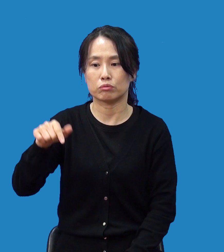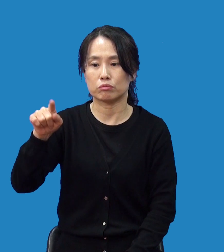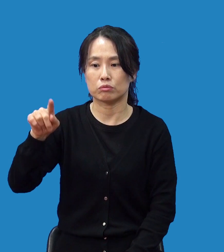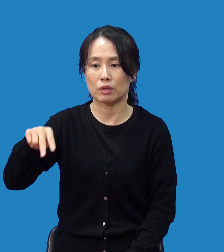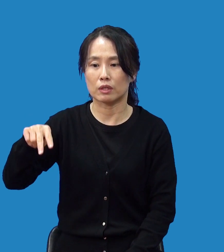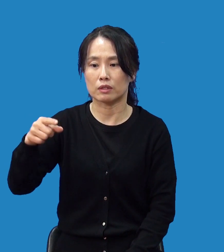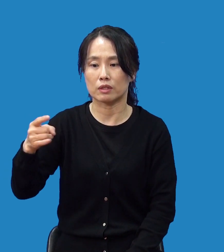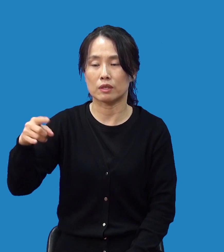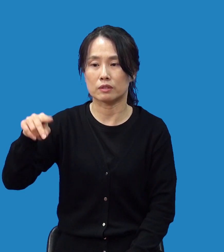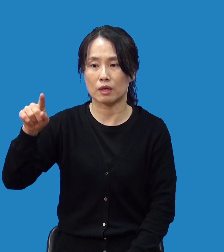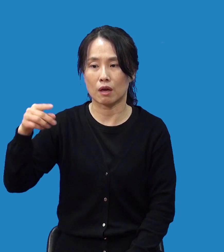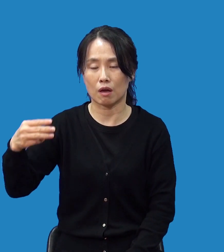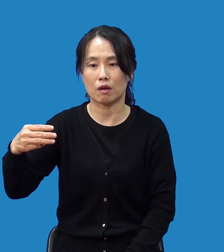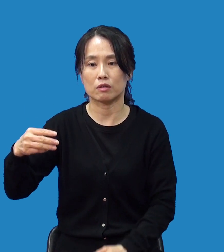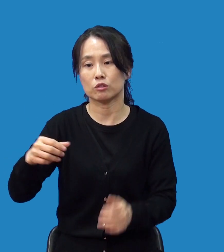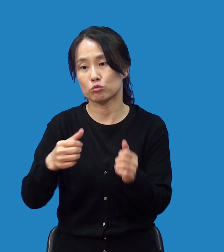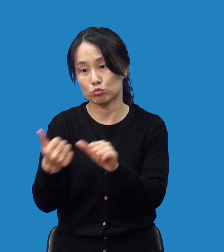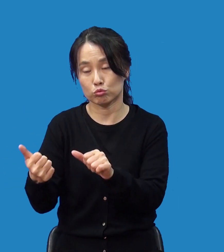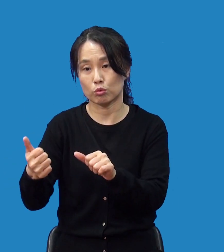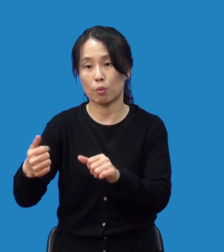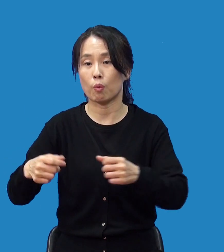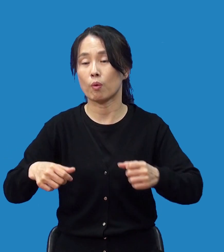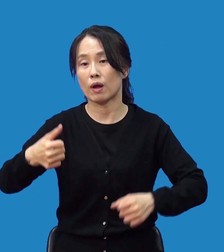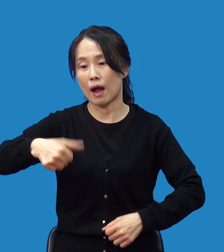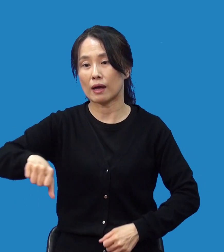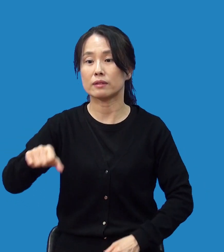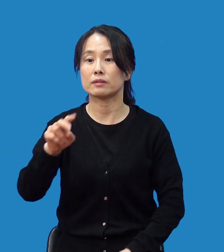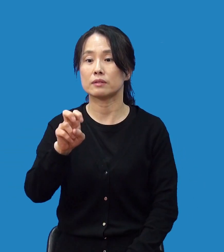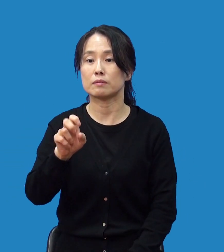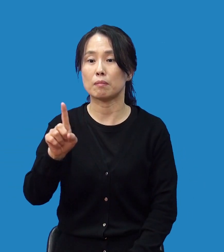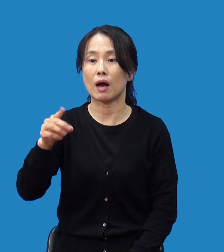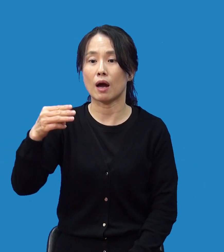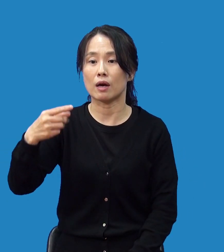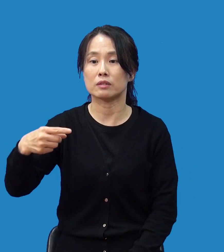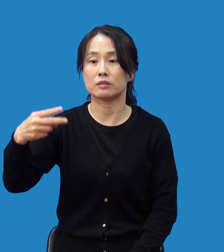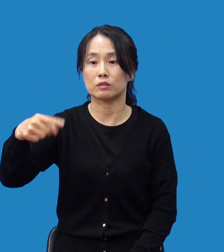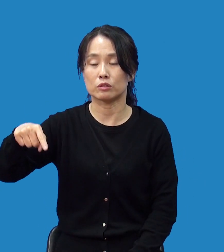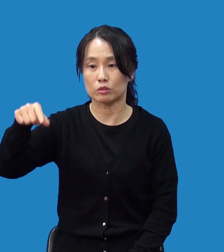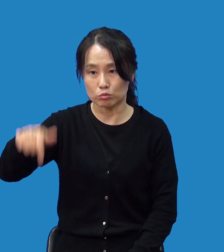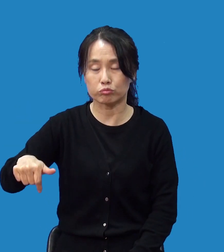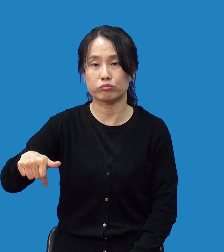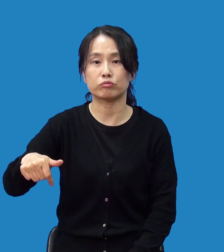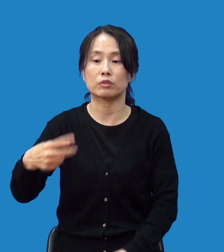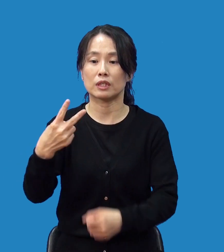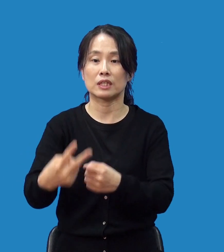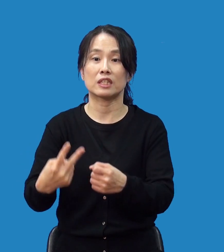아들 마르둑이 2년을 통치했습니다. 그런데 매부